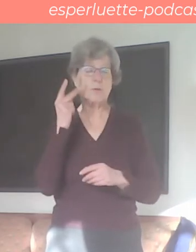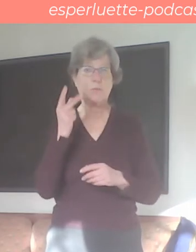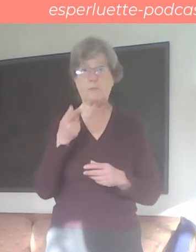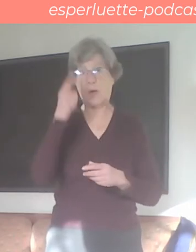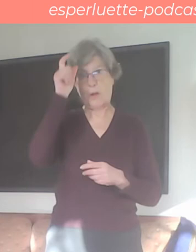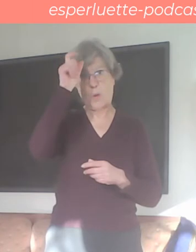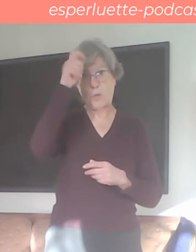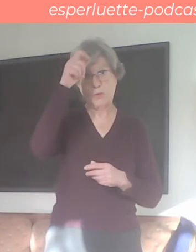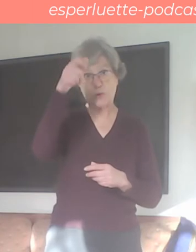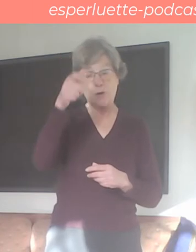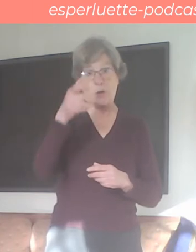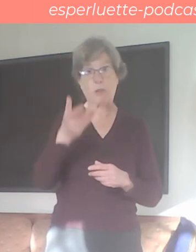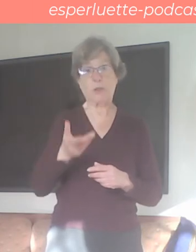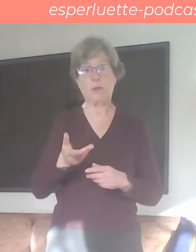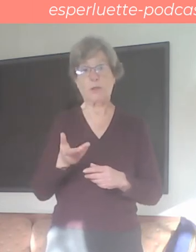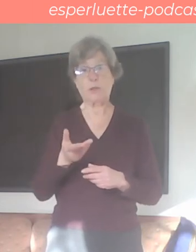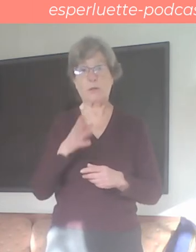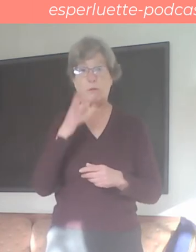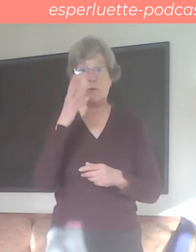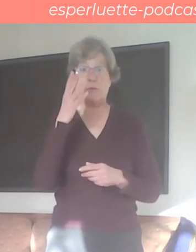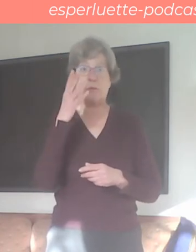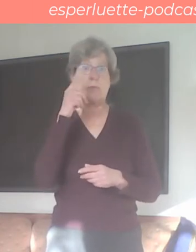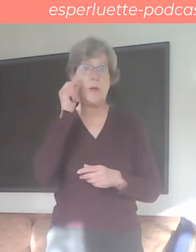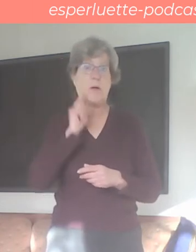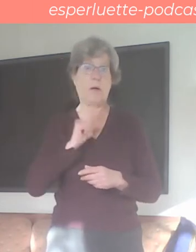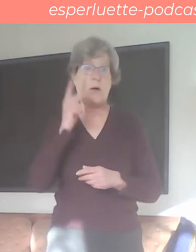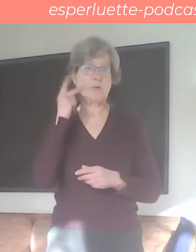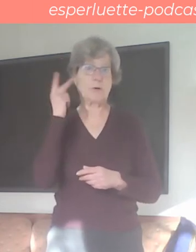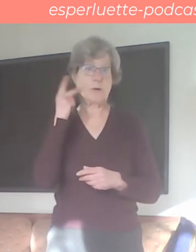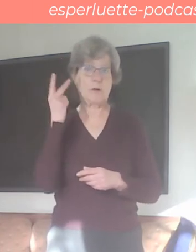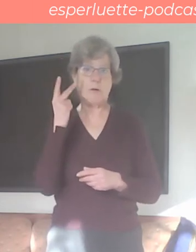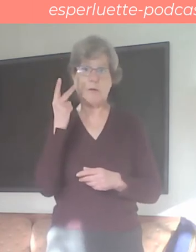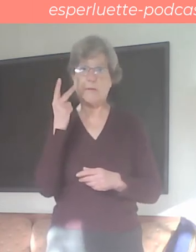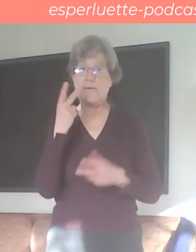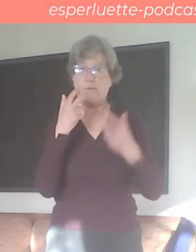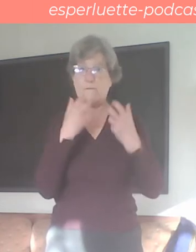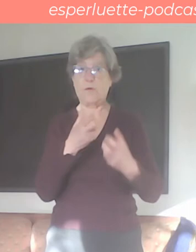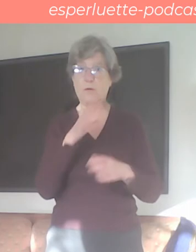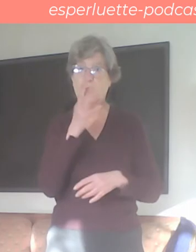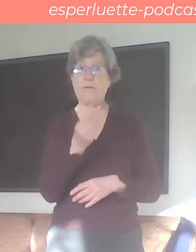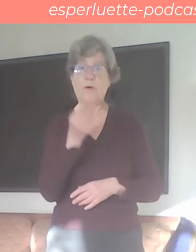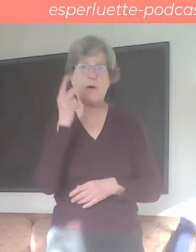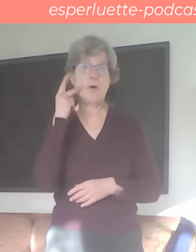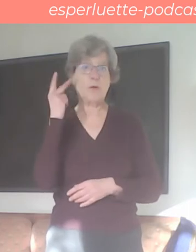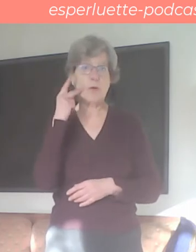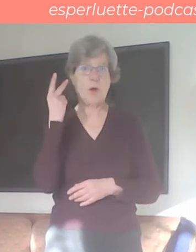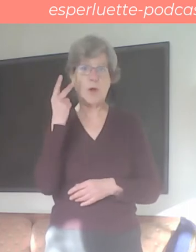sont contre les signes parce qu'ils disent que ça va empêcher l'enfant sourd d'accéder à la langue orale. Donc on est